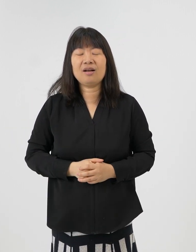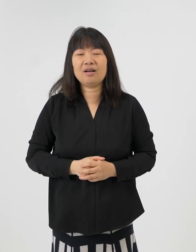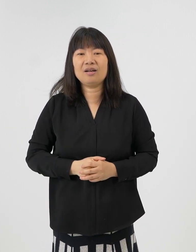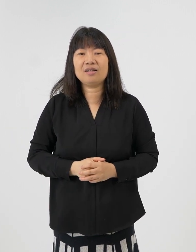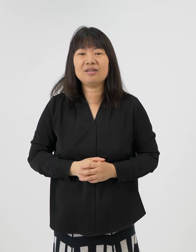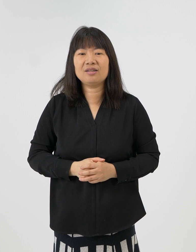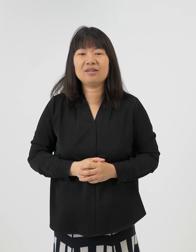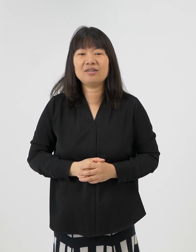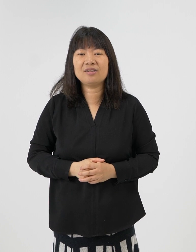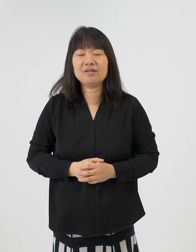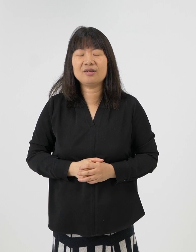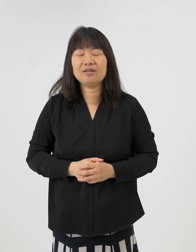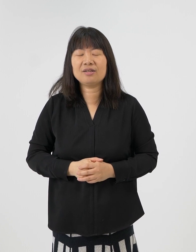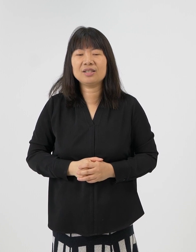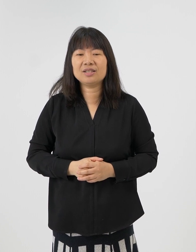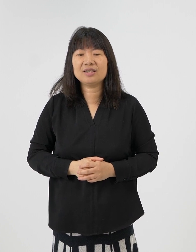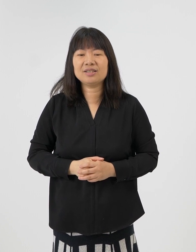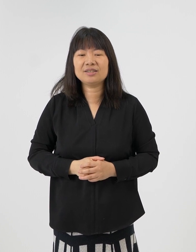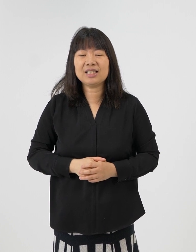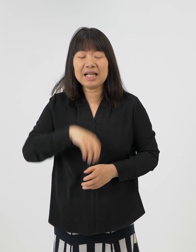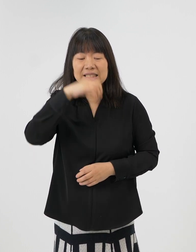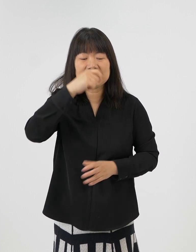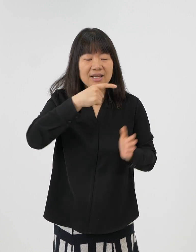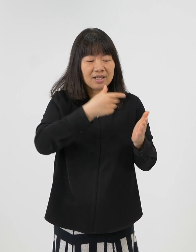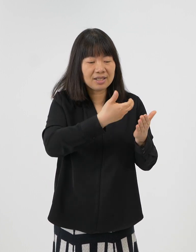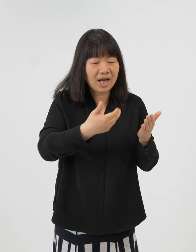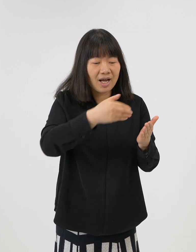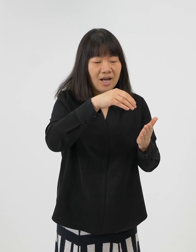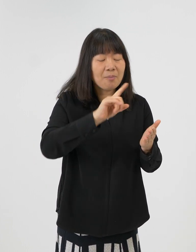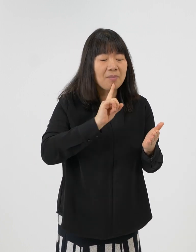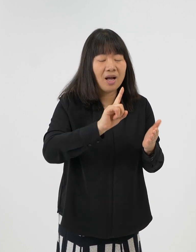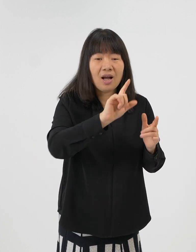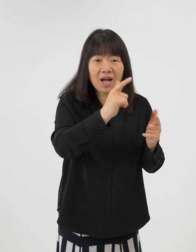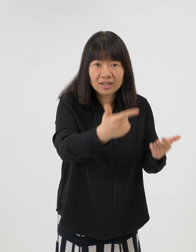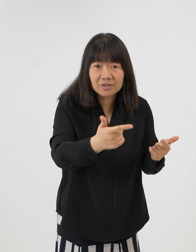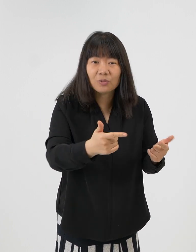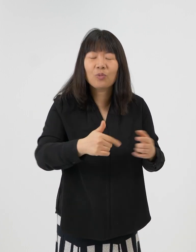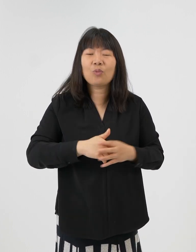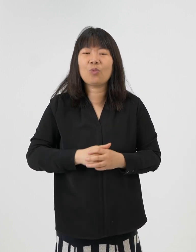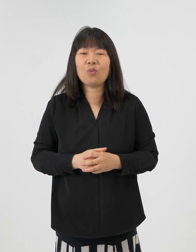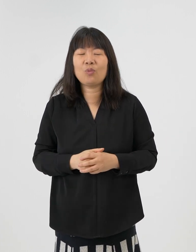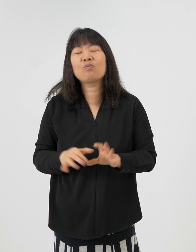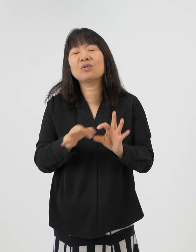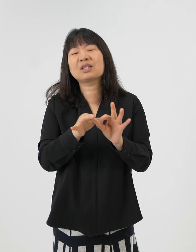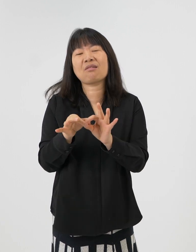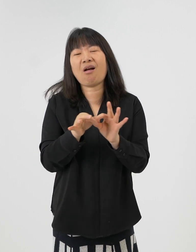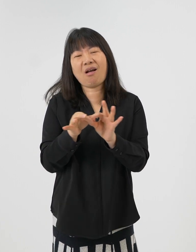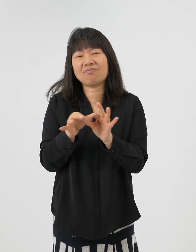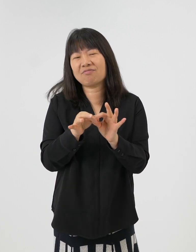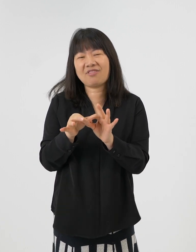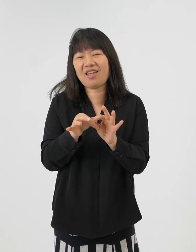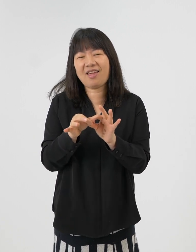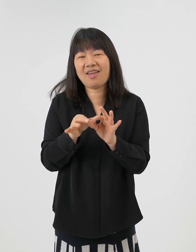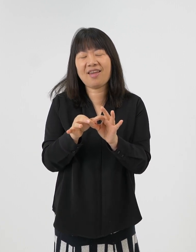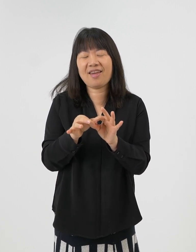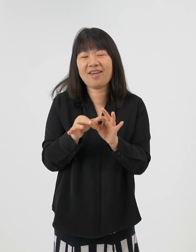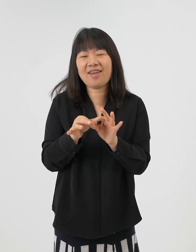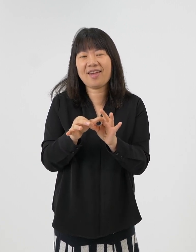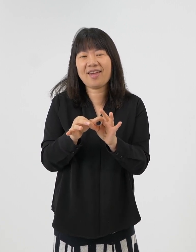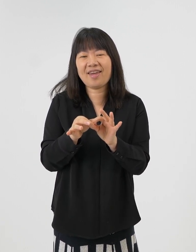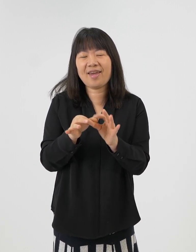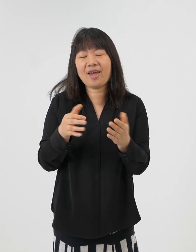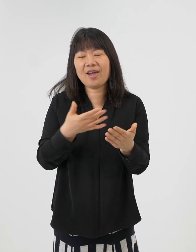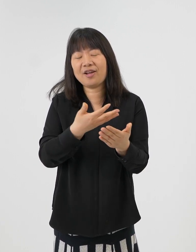사실 내추럴한 강을 얘기하는 게 아니라 시내를 얘기하는 게 아니라 관계수로를 얘기합니다.